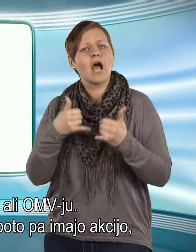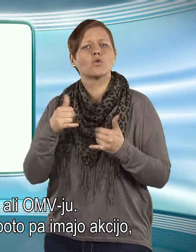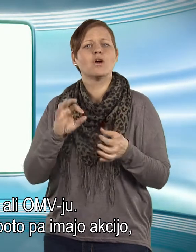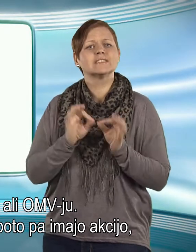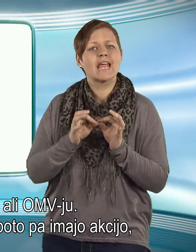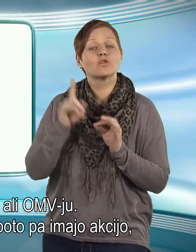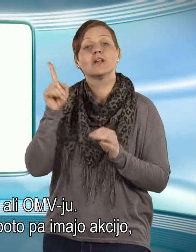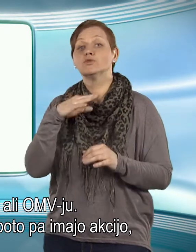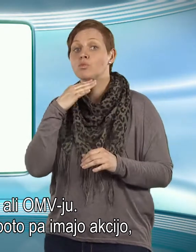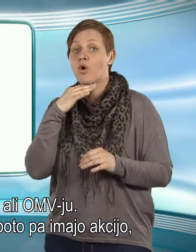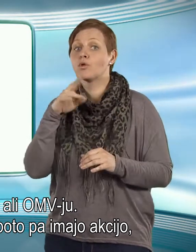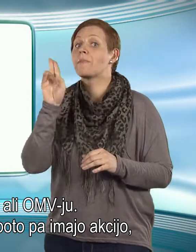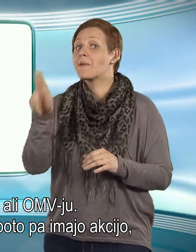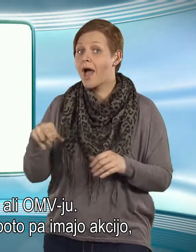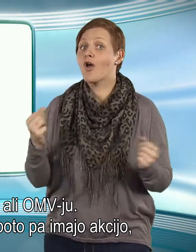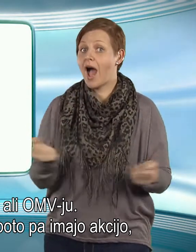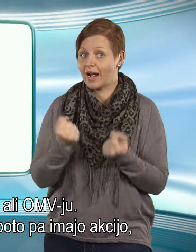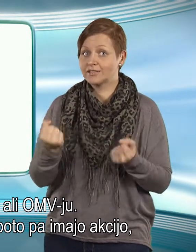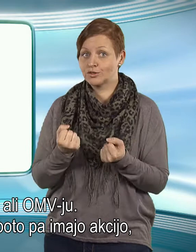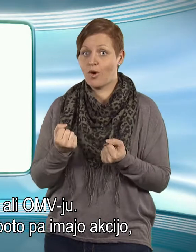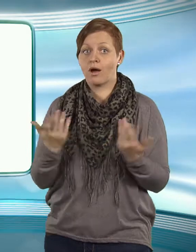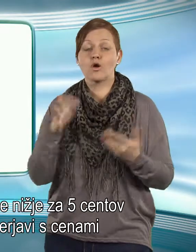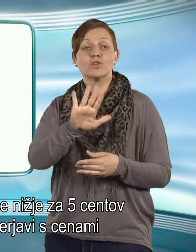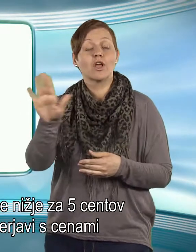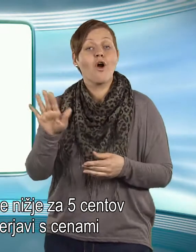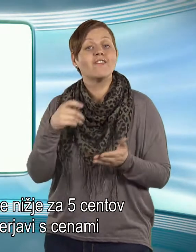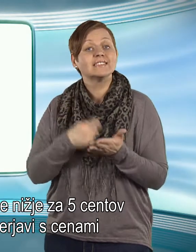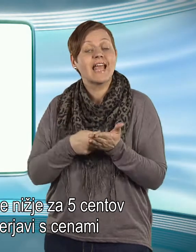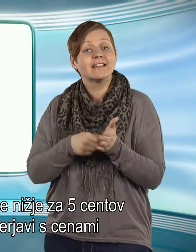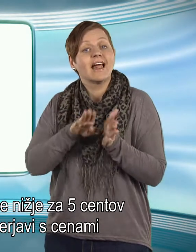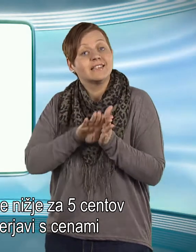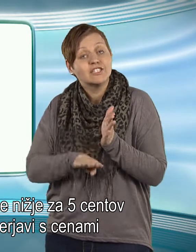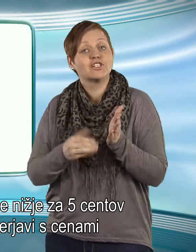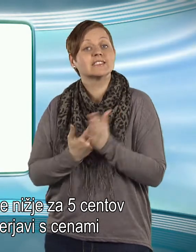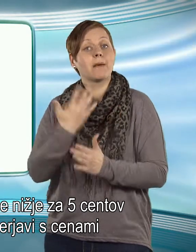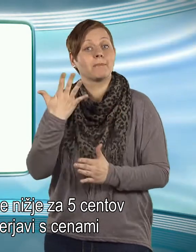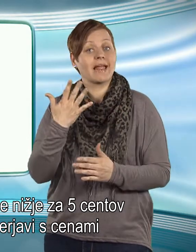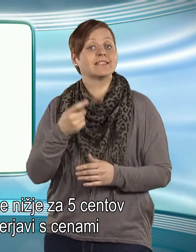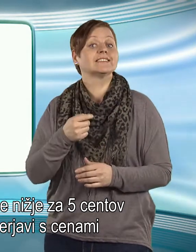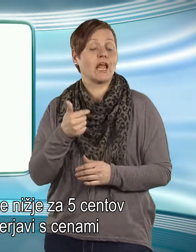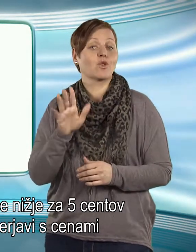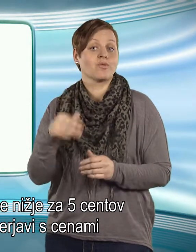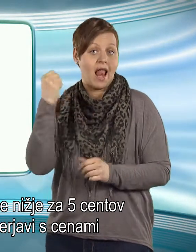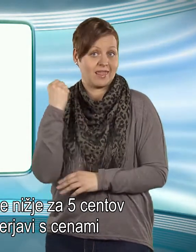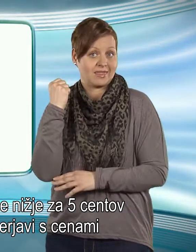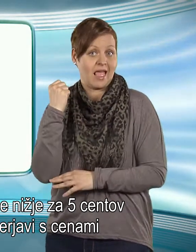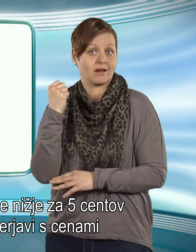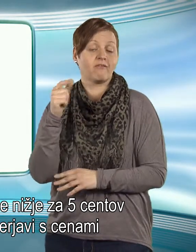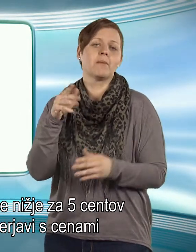Vsako sredo in soboto pa imajo akcijo, ko so njihove cene nižje za 5 centov na liter v primerjavi s cenami